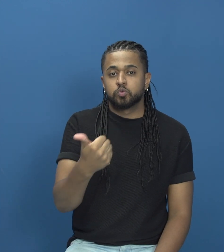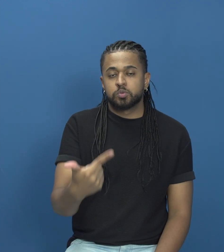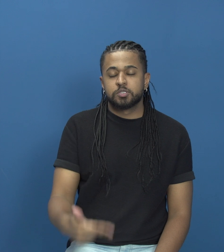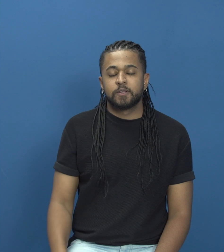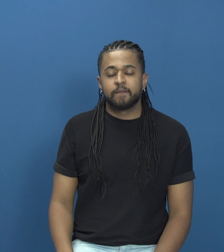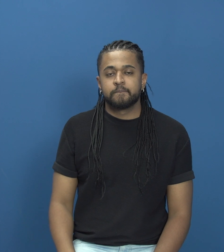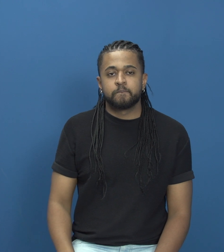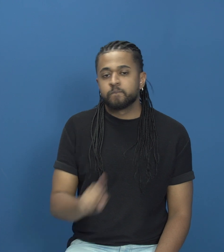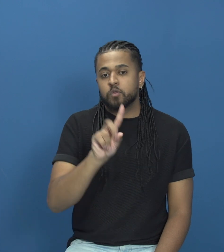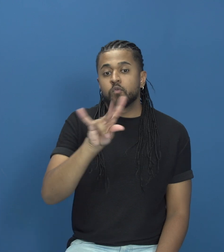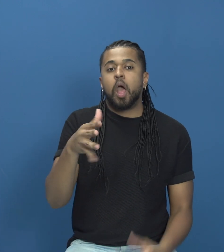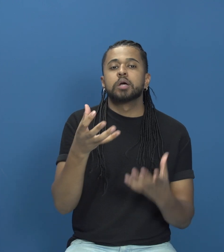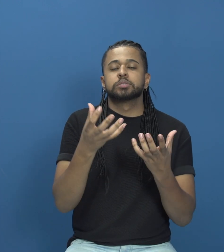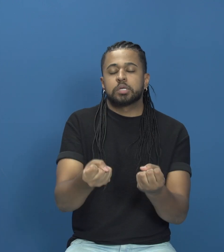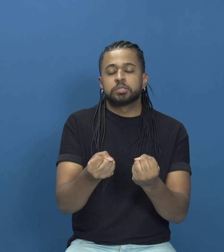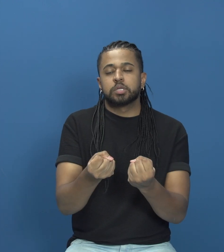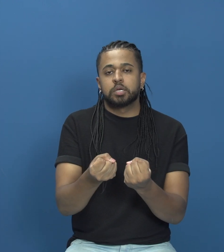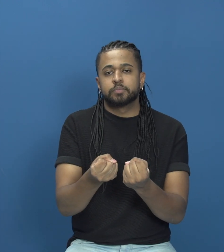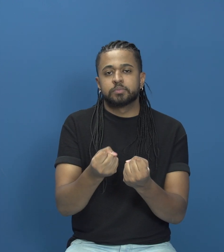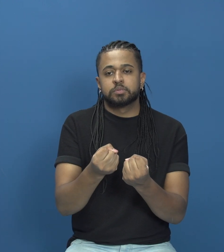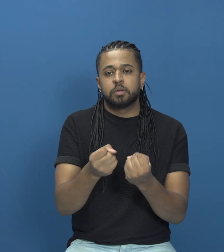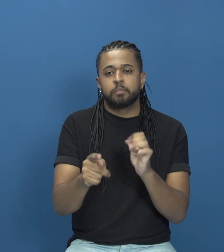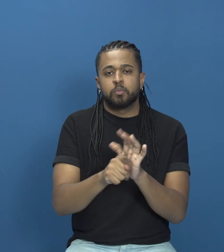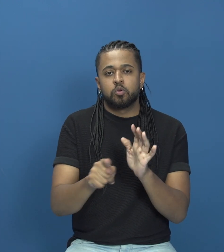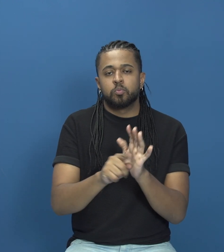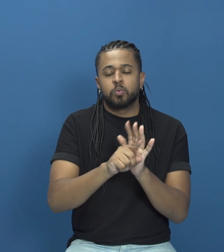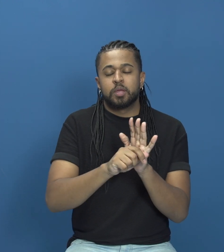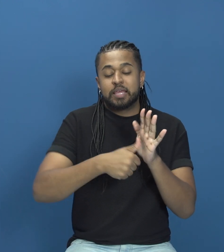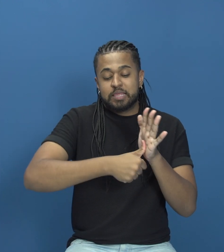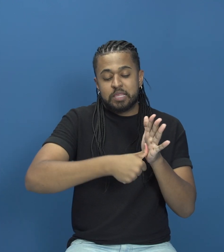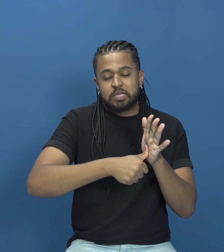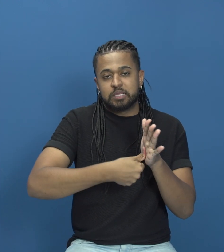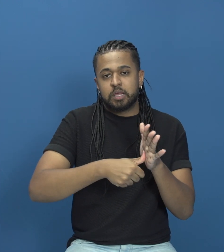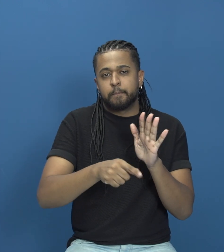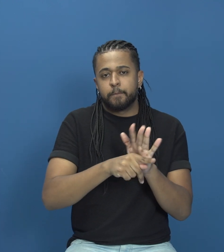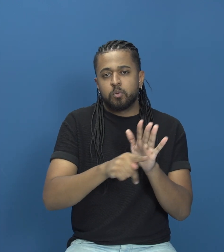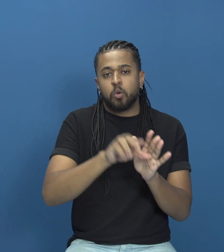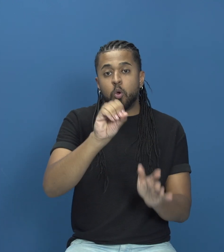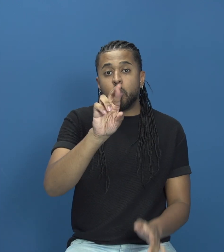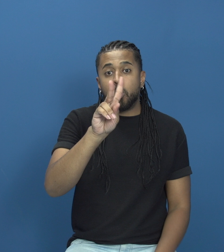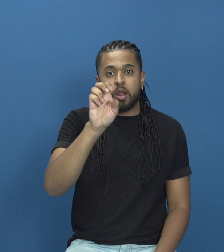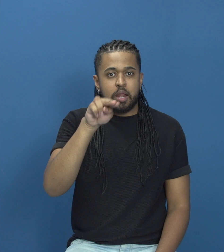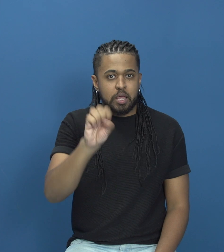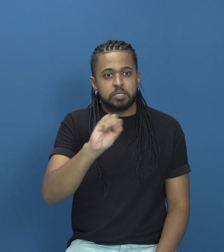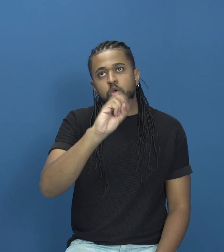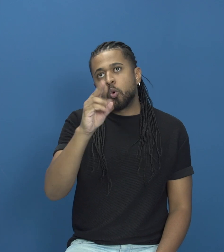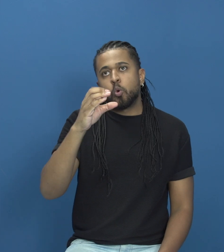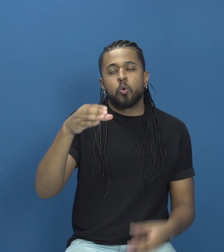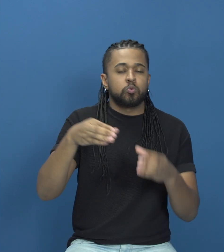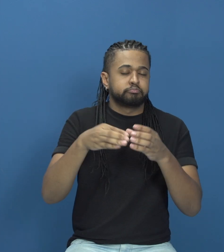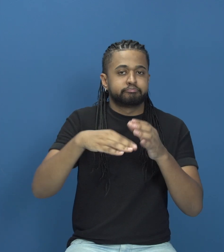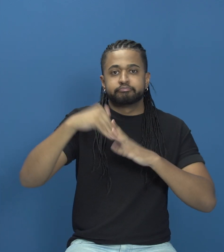9.12. Não serão aceitas cédulas de identidade fornecida por ordens ou conselhos de